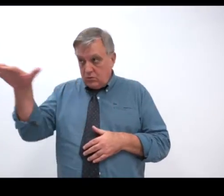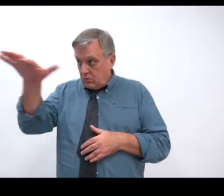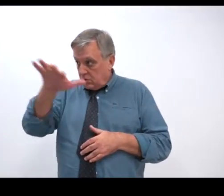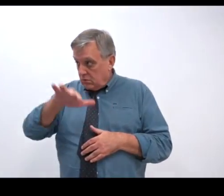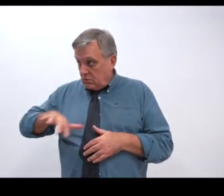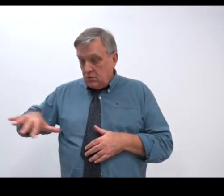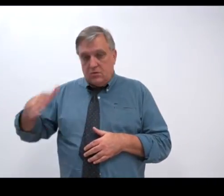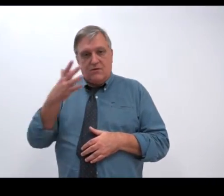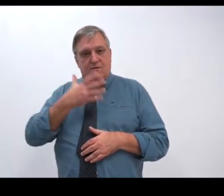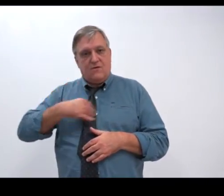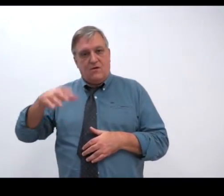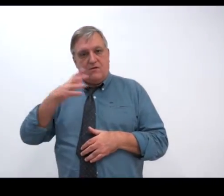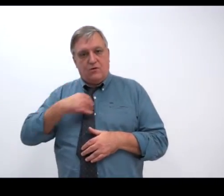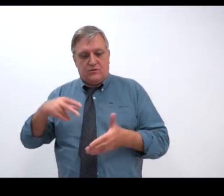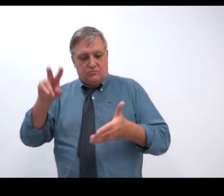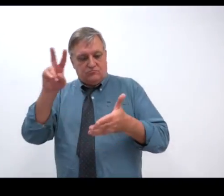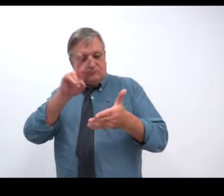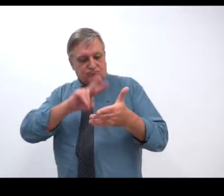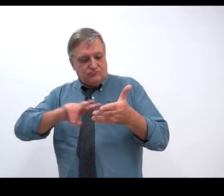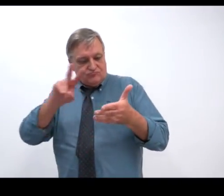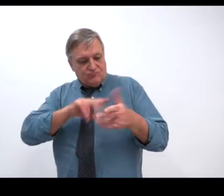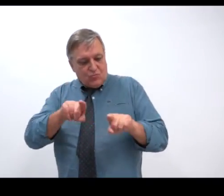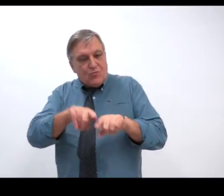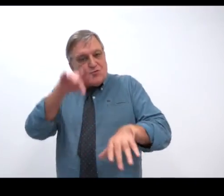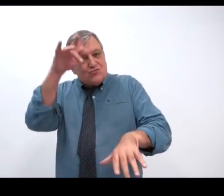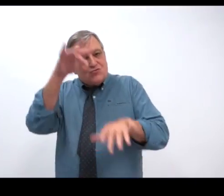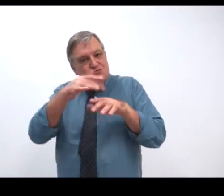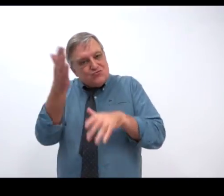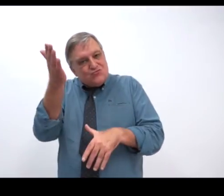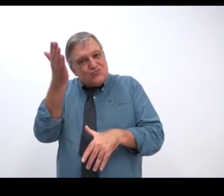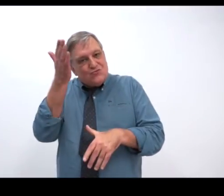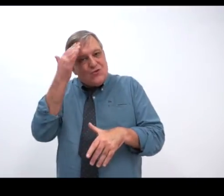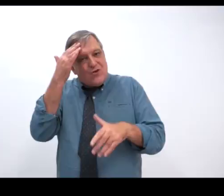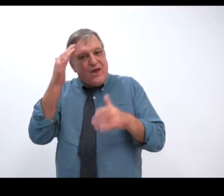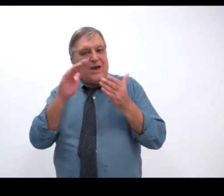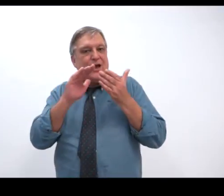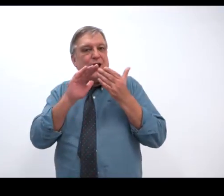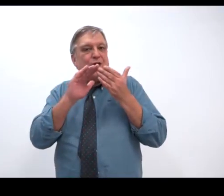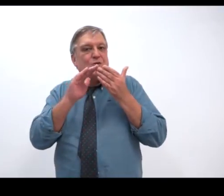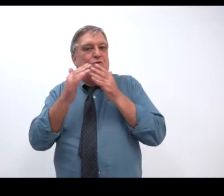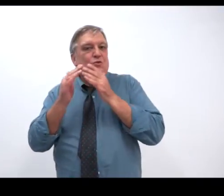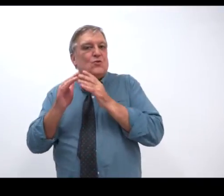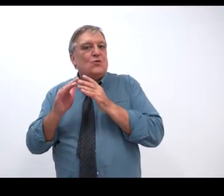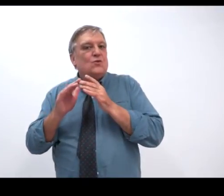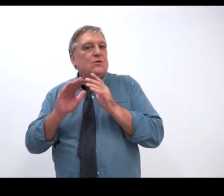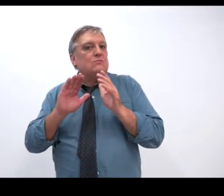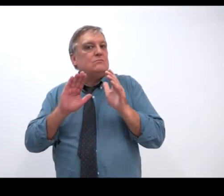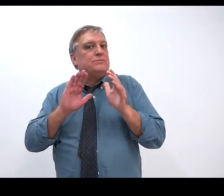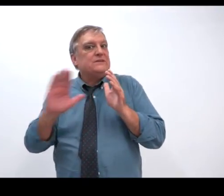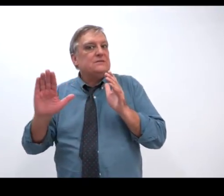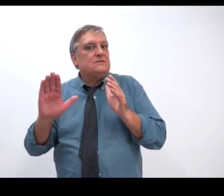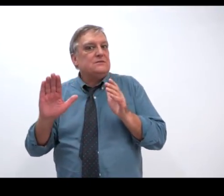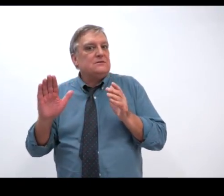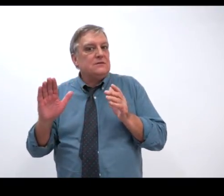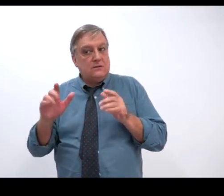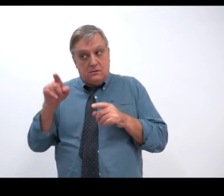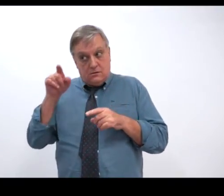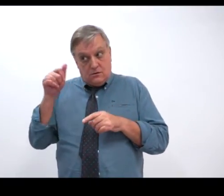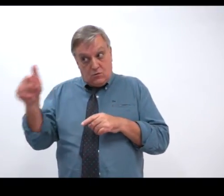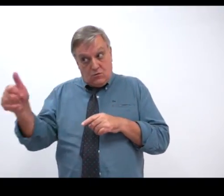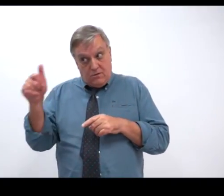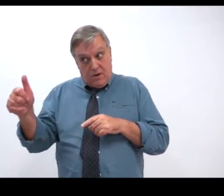Après avoir lu son ouvrage, une évidence s'imposait, le traduire en français pour permettre à un lectorat francophone